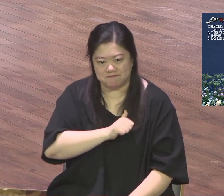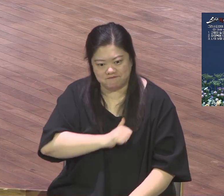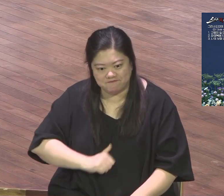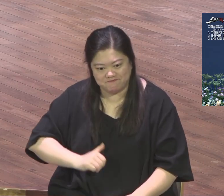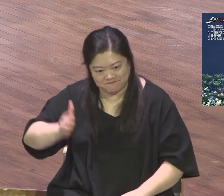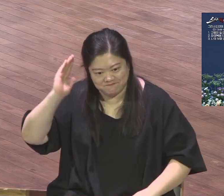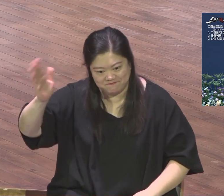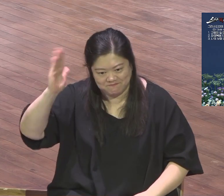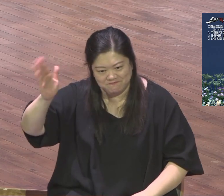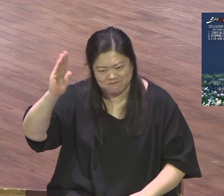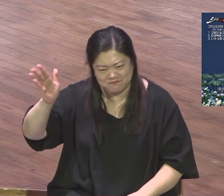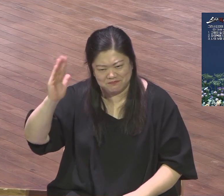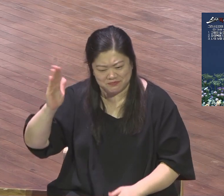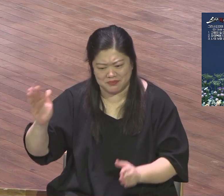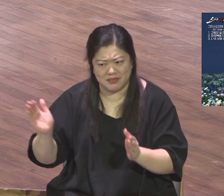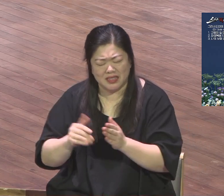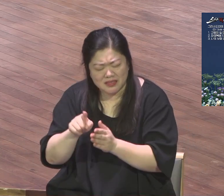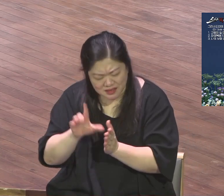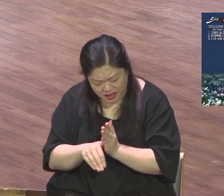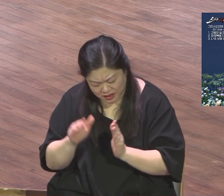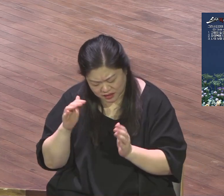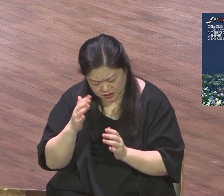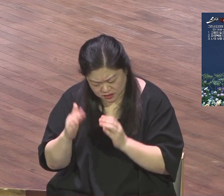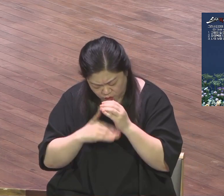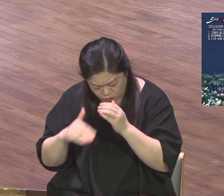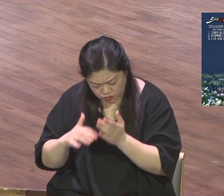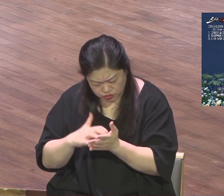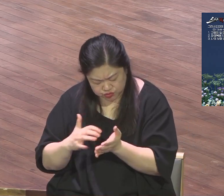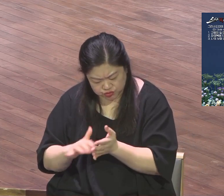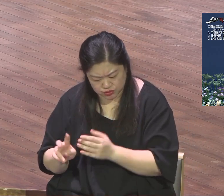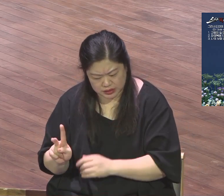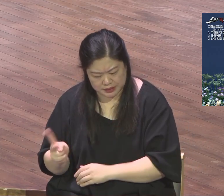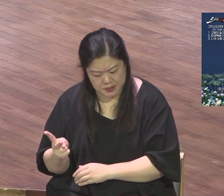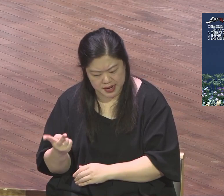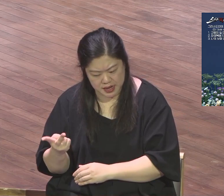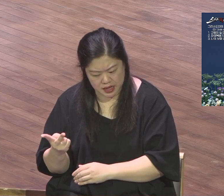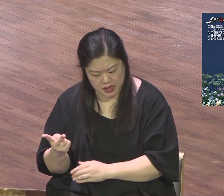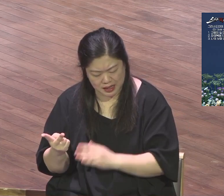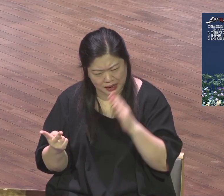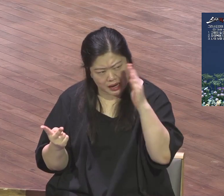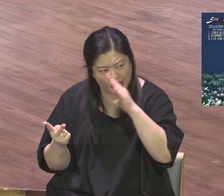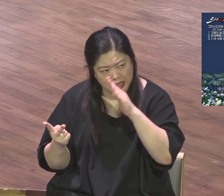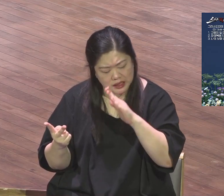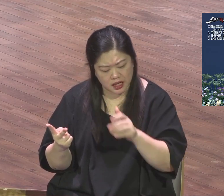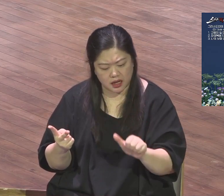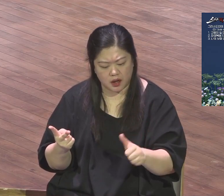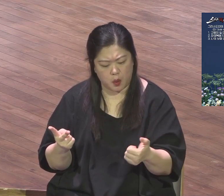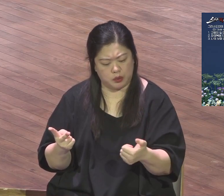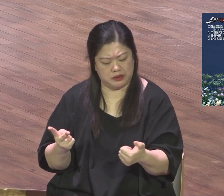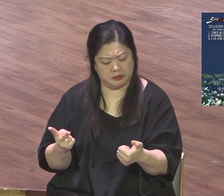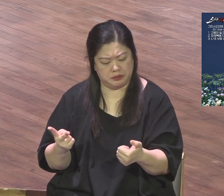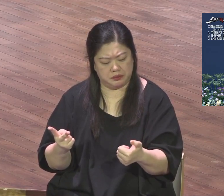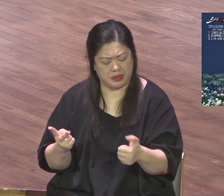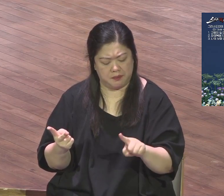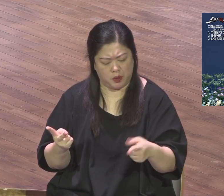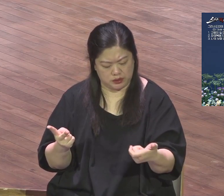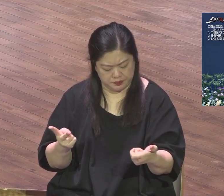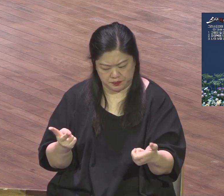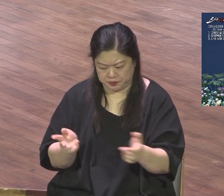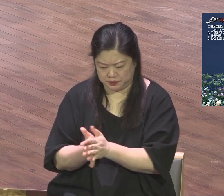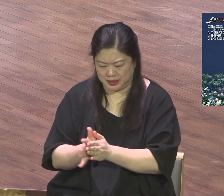한 200명 내에 출석을 하고 있고 주일학교 한 100여 명, 중고등부 한 50명, 한 350명 출석하는